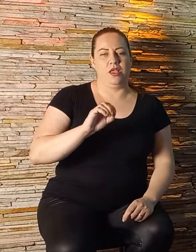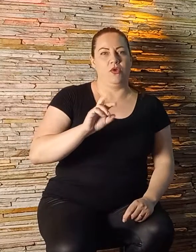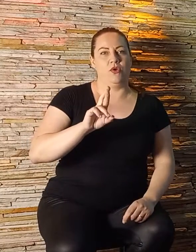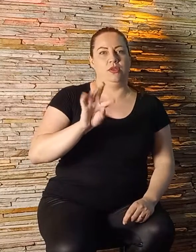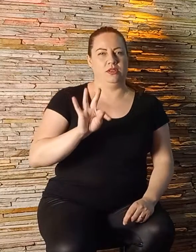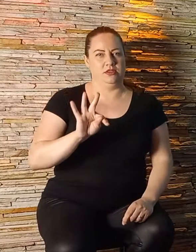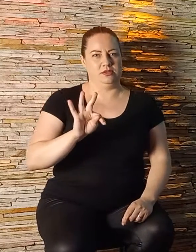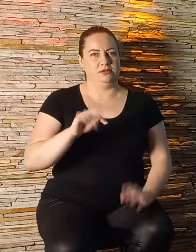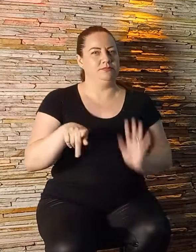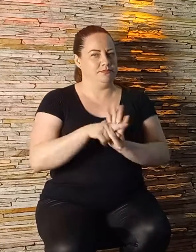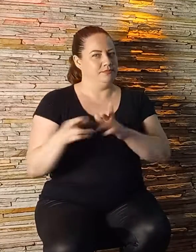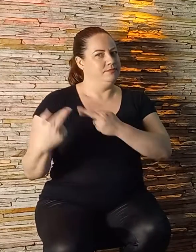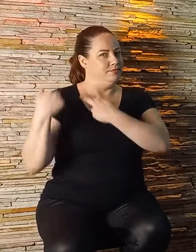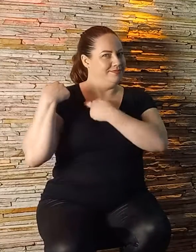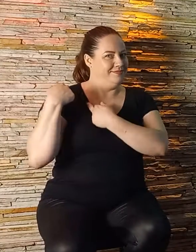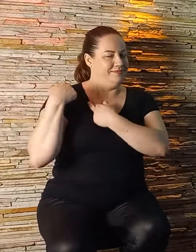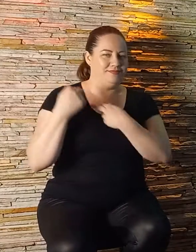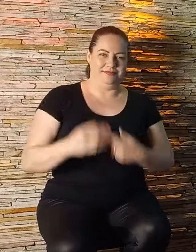filme